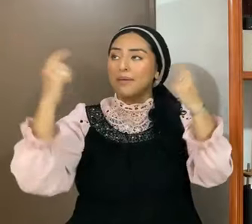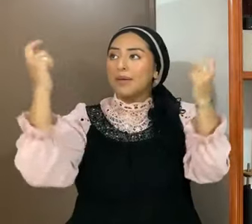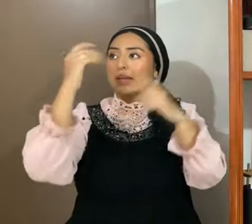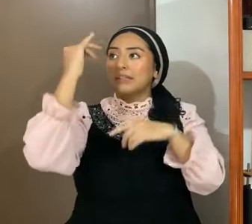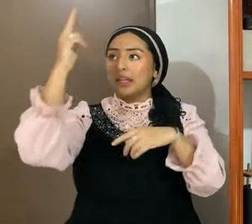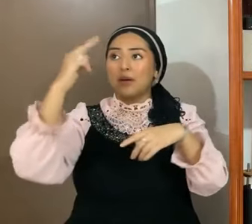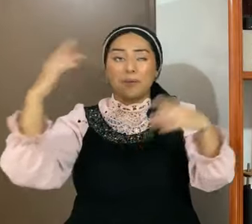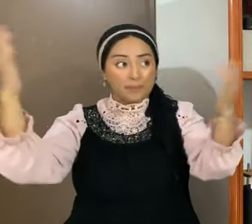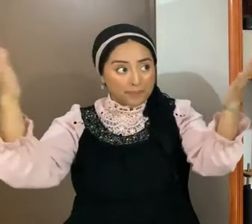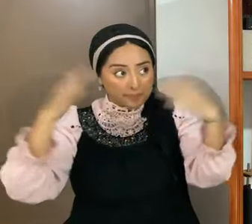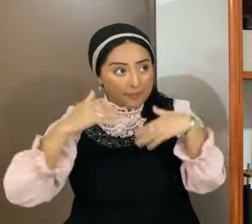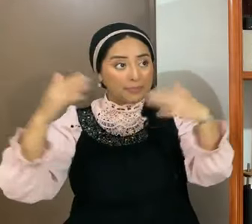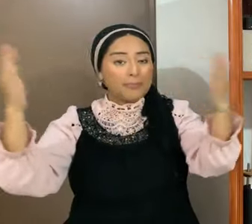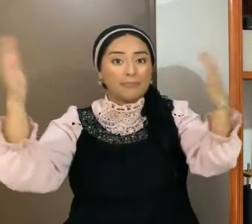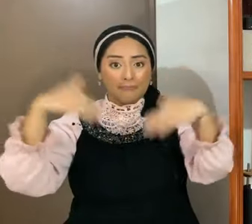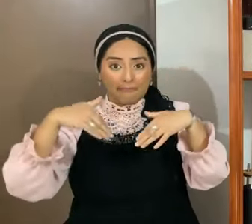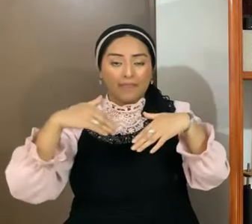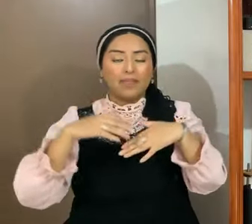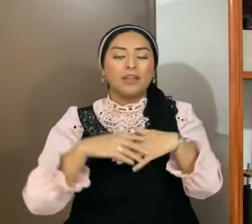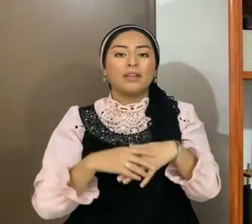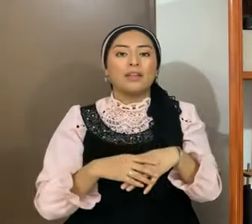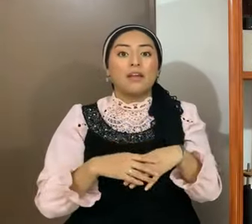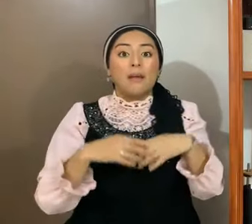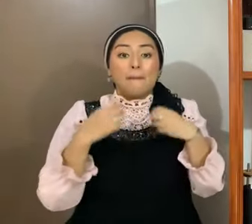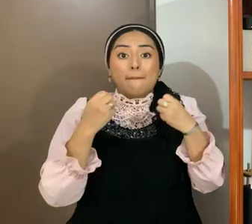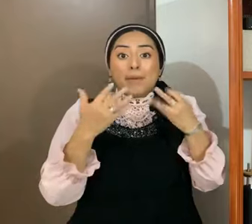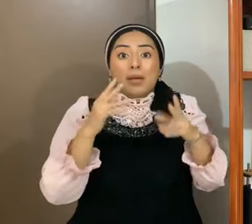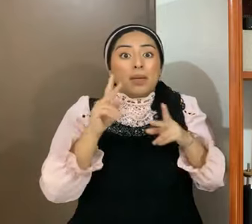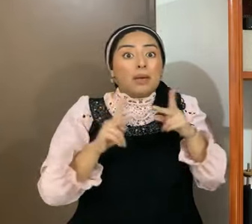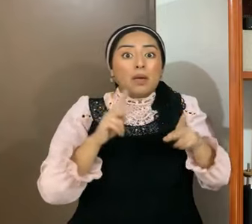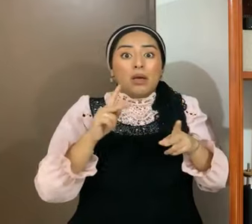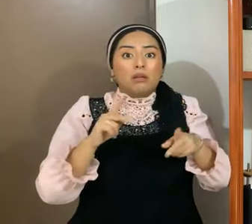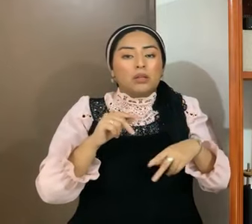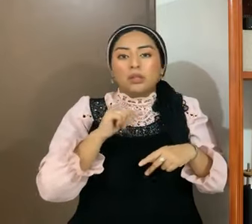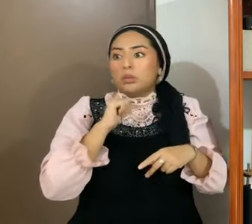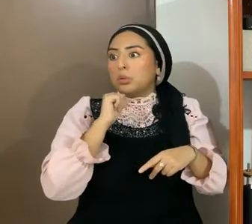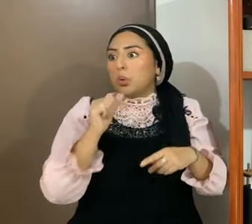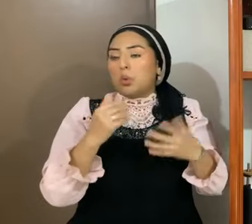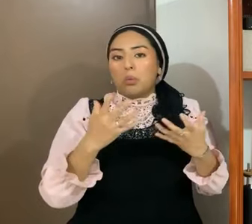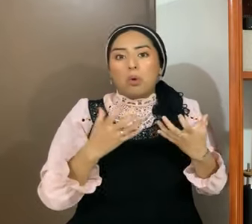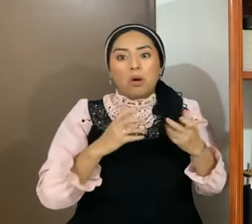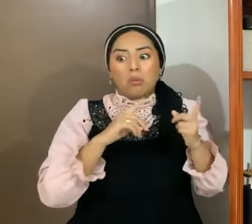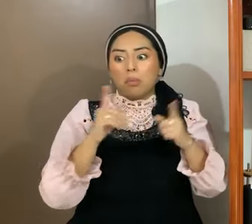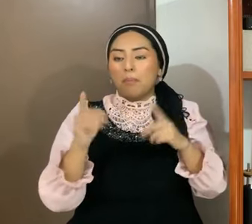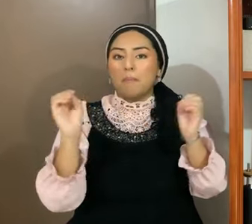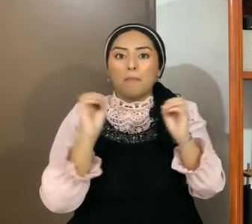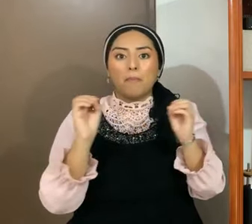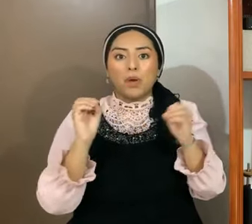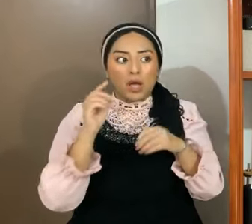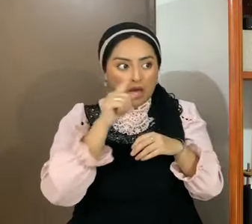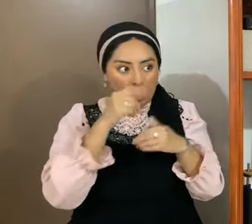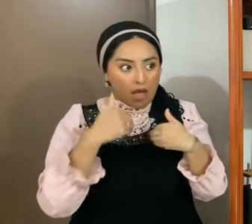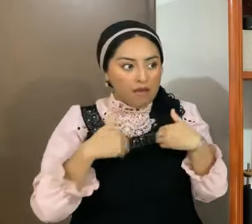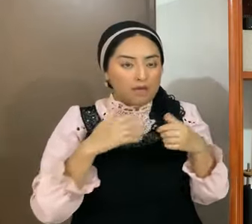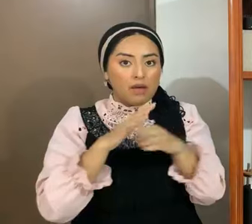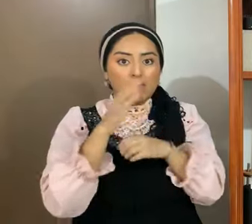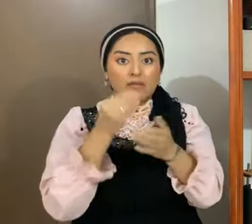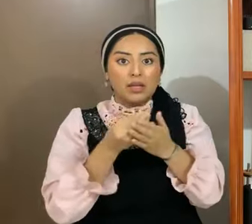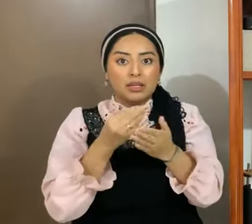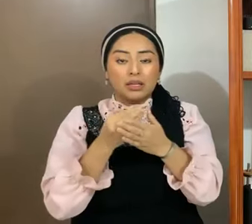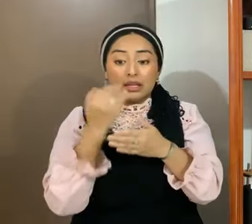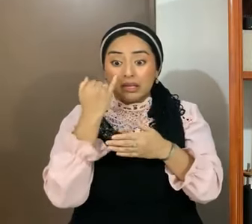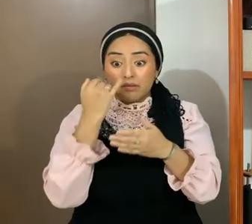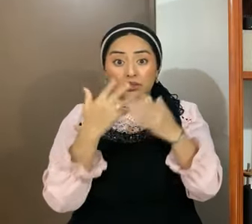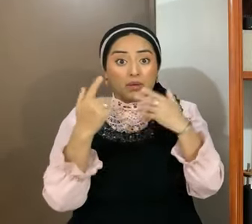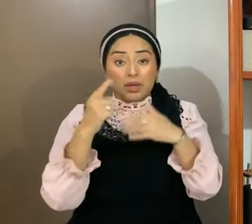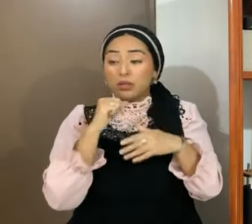adorar al Eterno. Vengan, vamos a adorar al Eterno. Y muchos no quisieron hacer el esfuerzo. Teniendo las posibilidades. Si alguien no